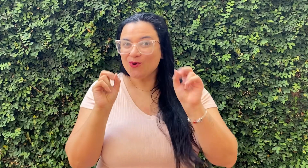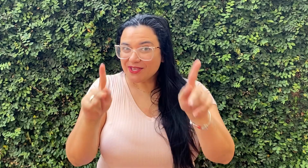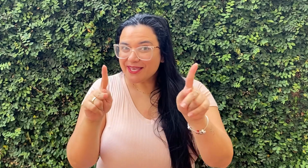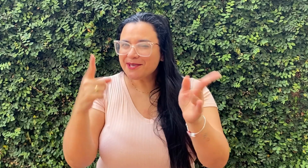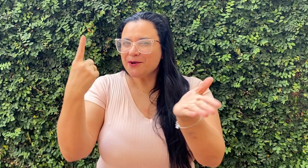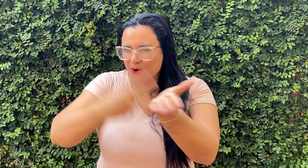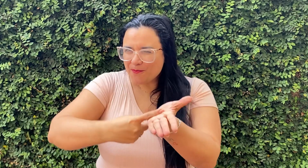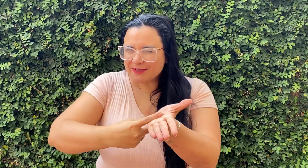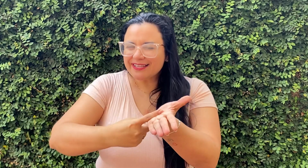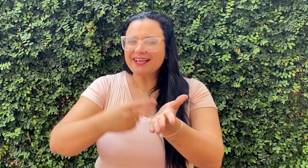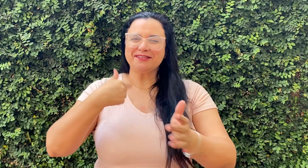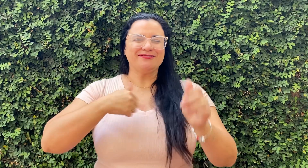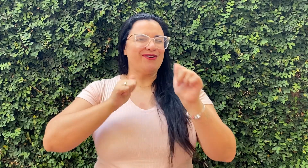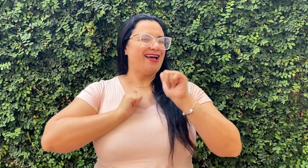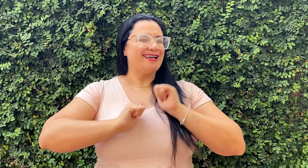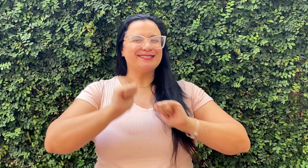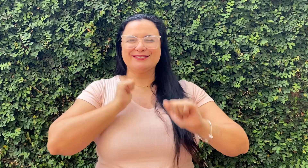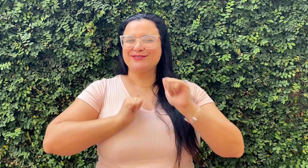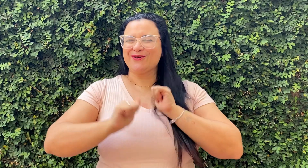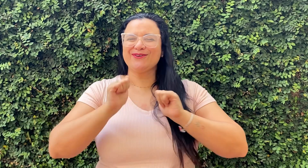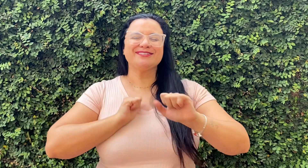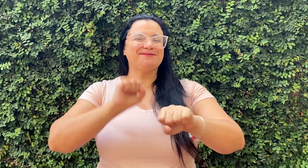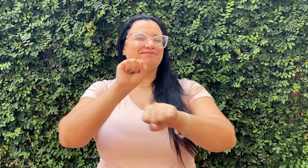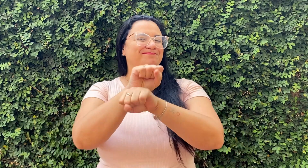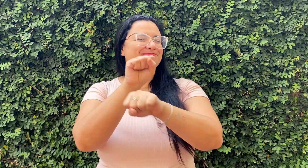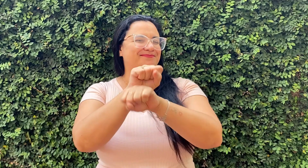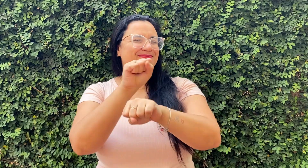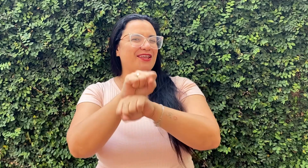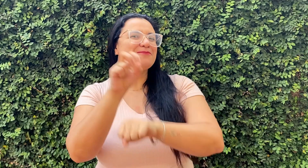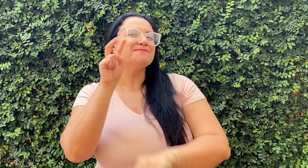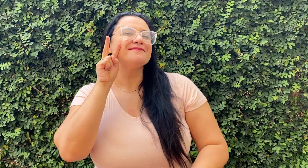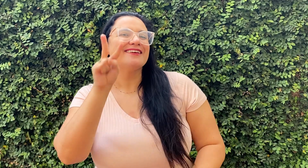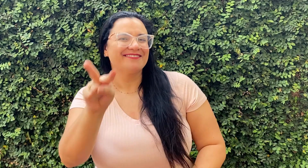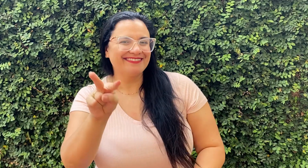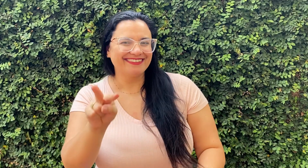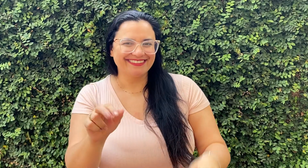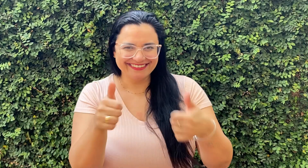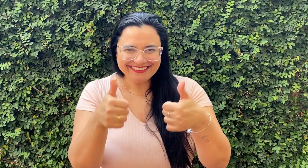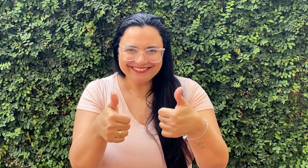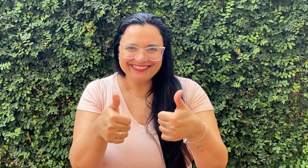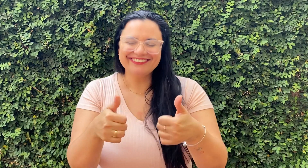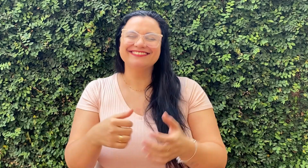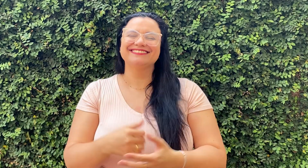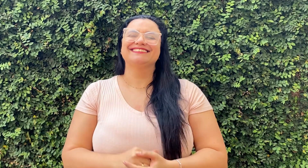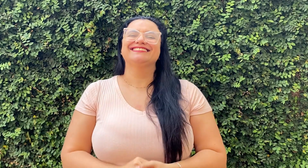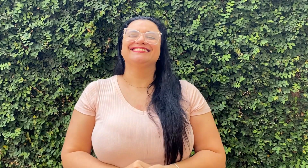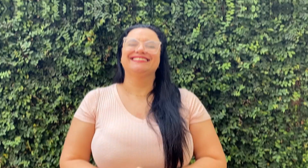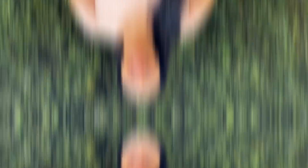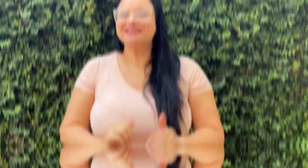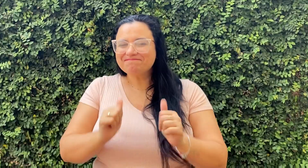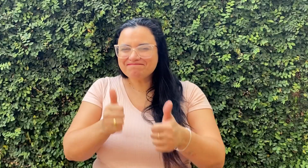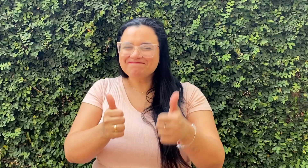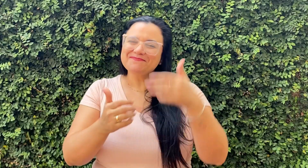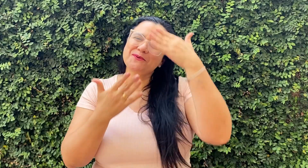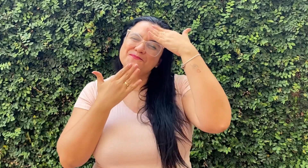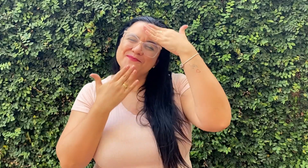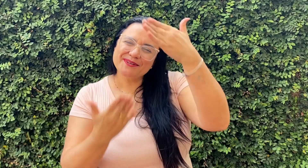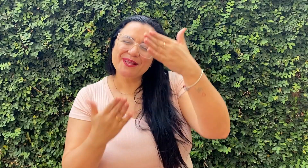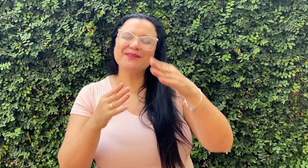Instagram, combinado? Tô ansiosa para ver o teu vídeo. Muito obrigada